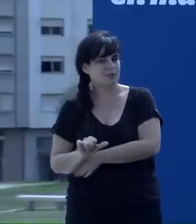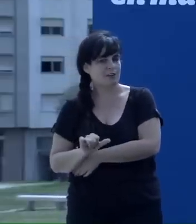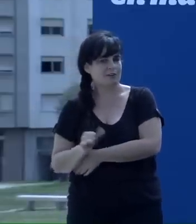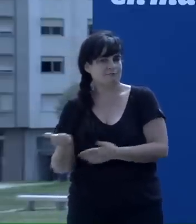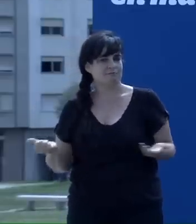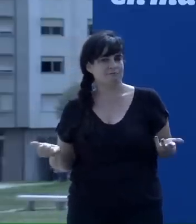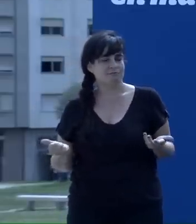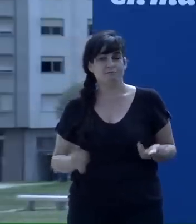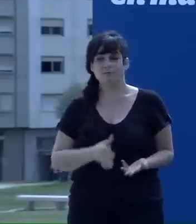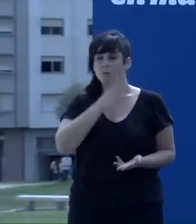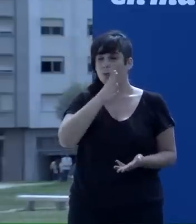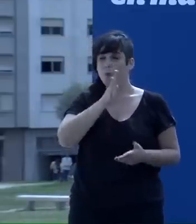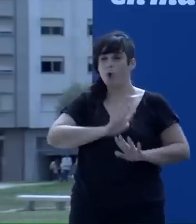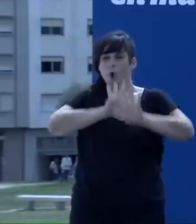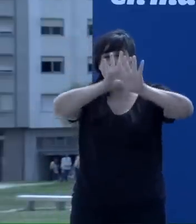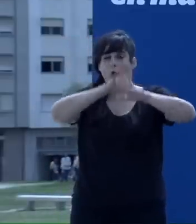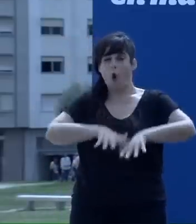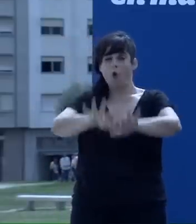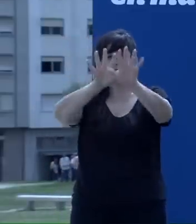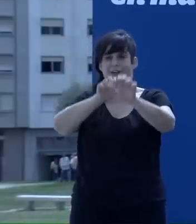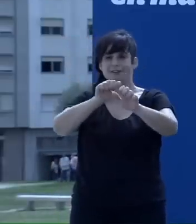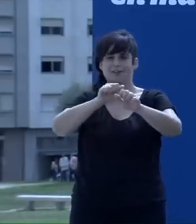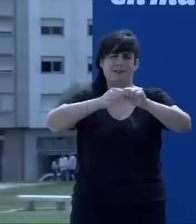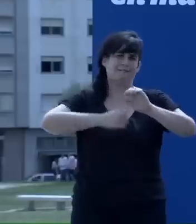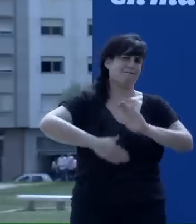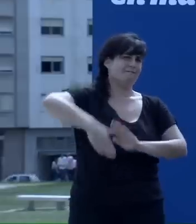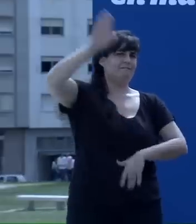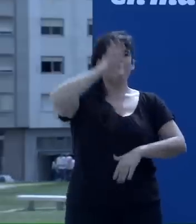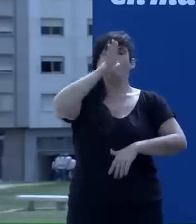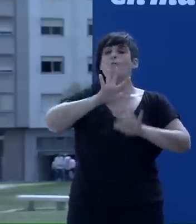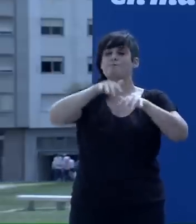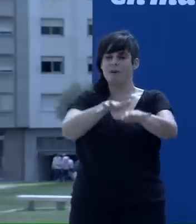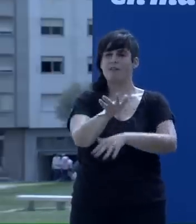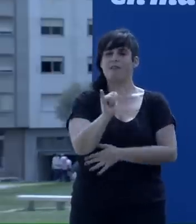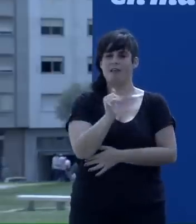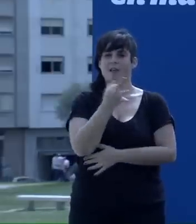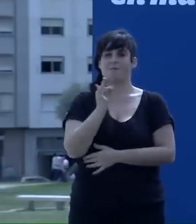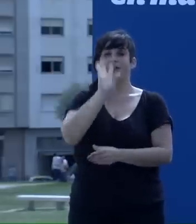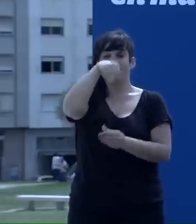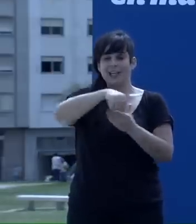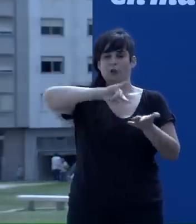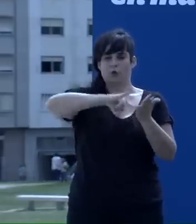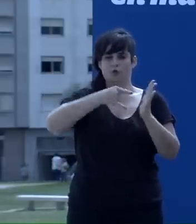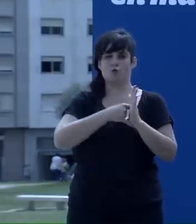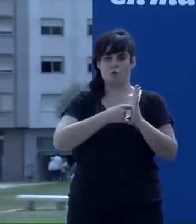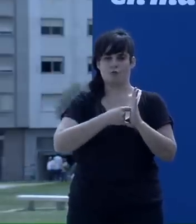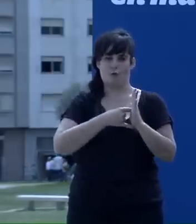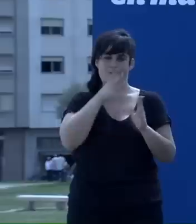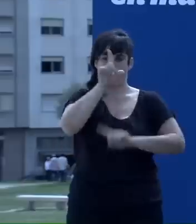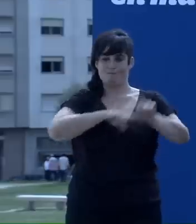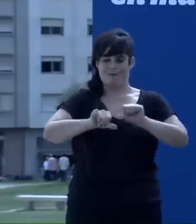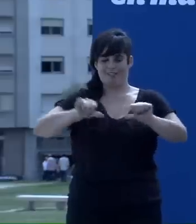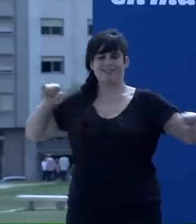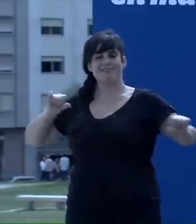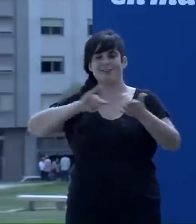mar. Están medrando, medran moitísimo. Hai marea, e en Marea hai solucións a todos estes problemas, porque